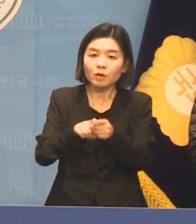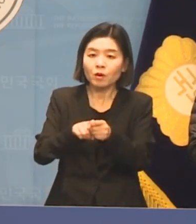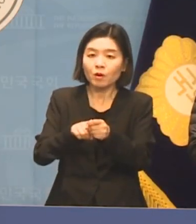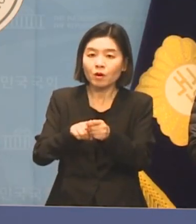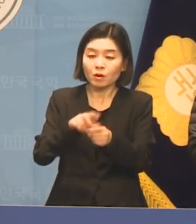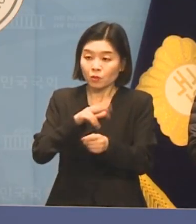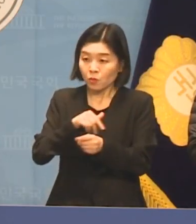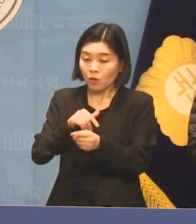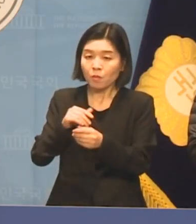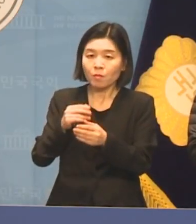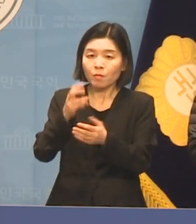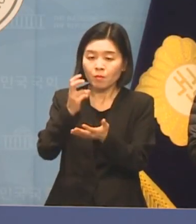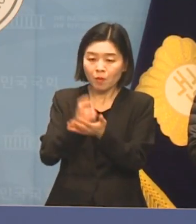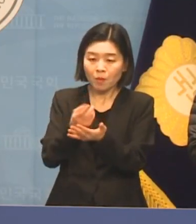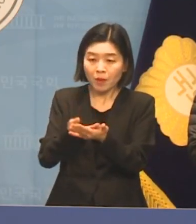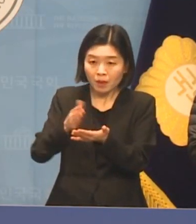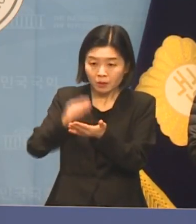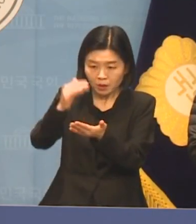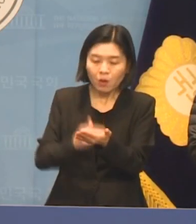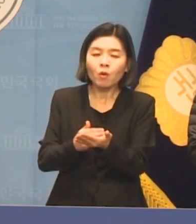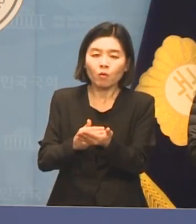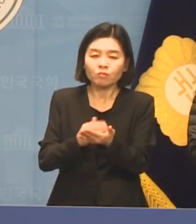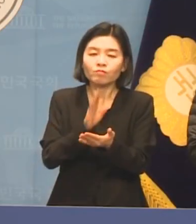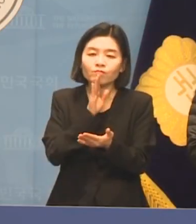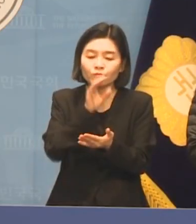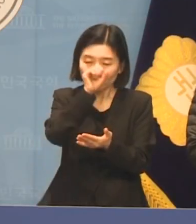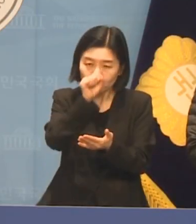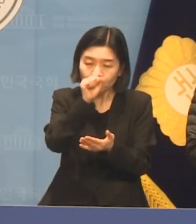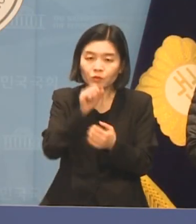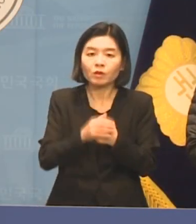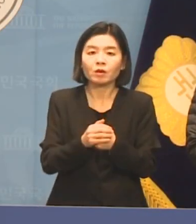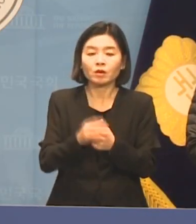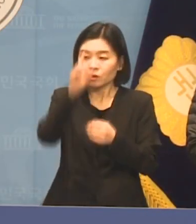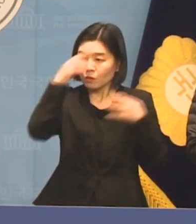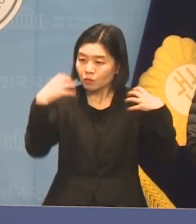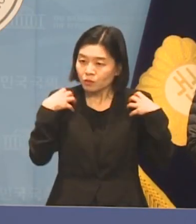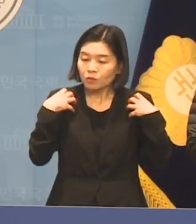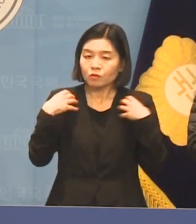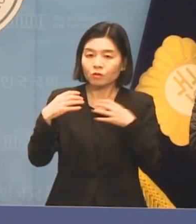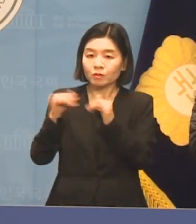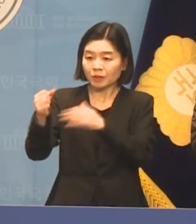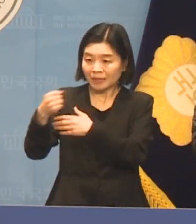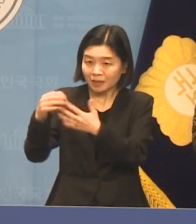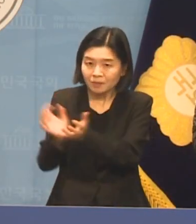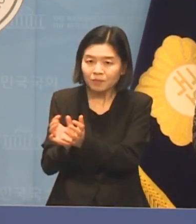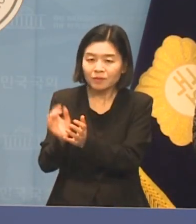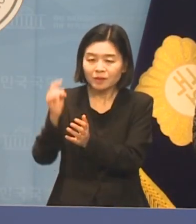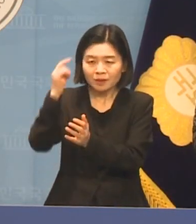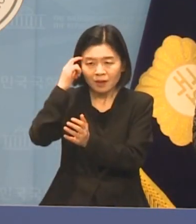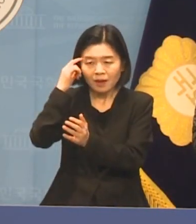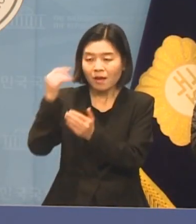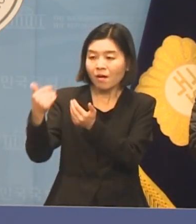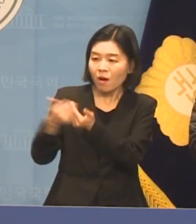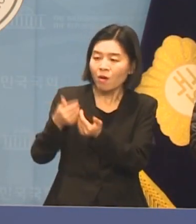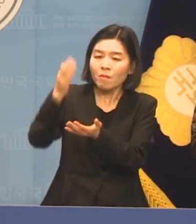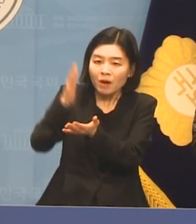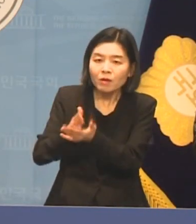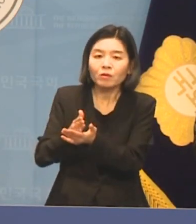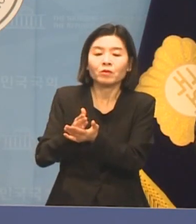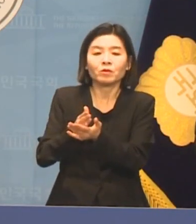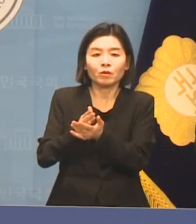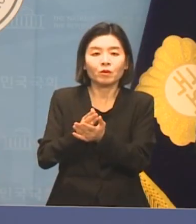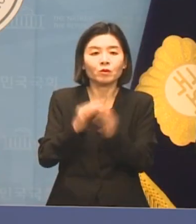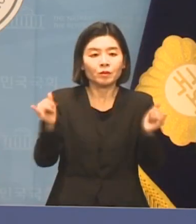환영하며 정부와 여당의 더 이상 현실을 외면하는 거부권이 아닌 국민의 목소리에 응답할